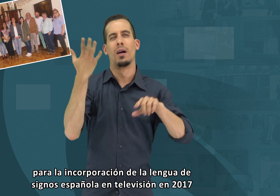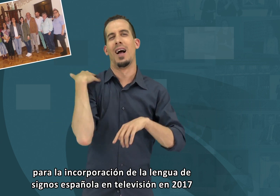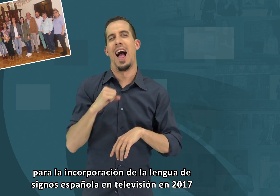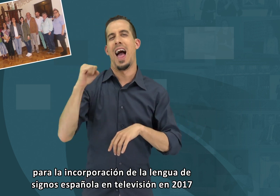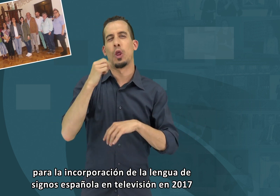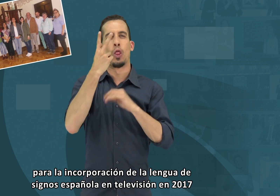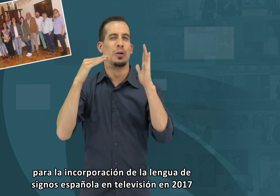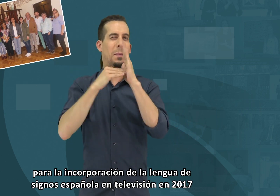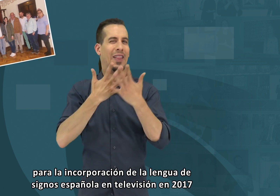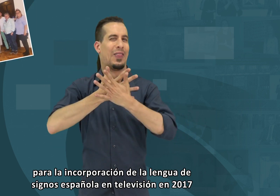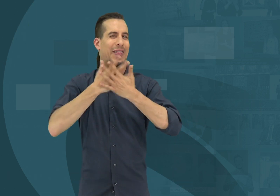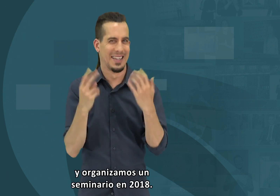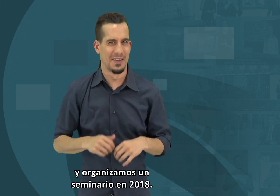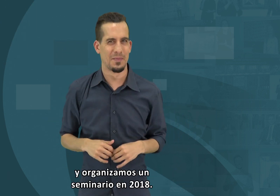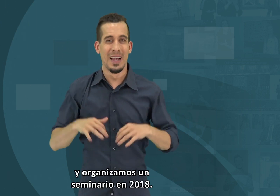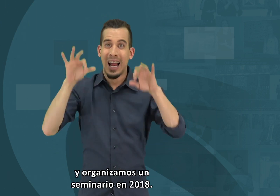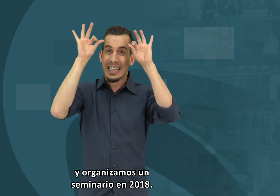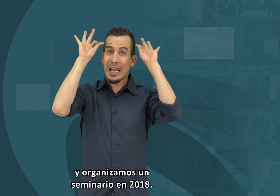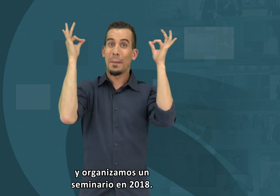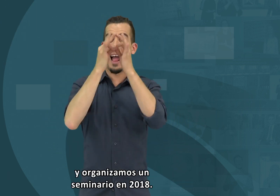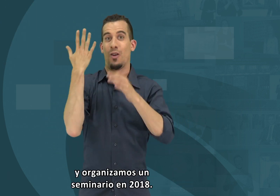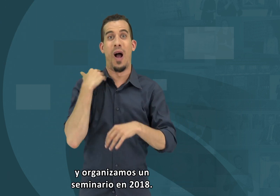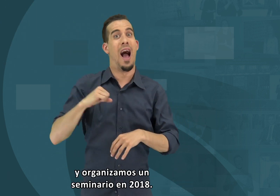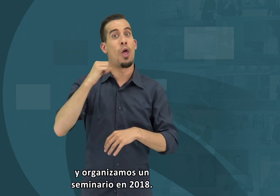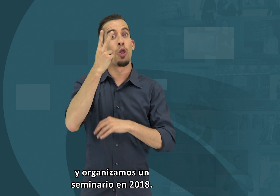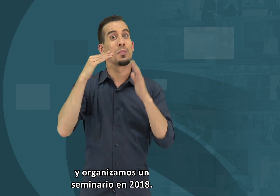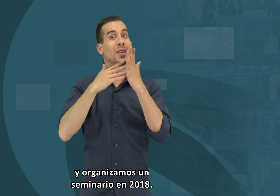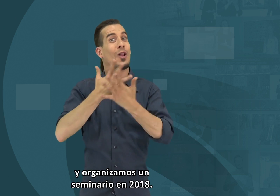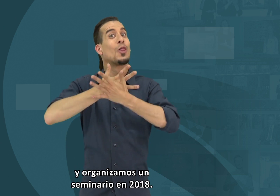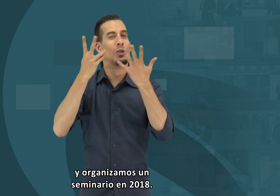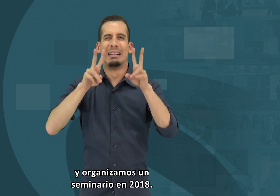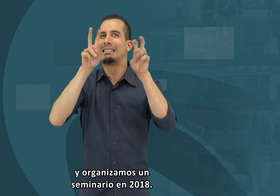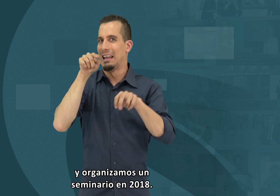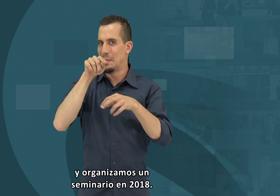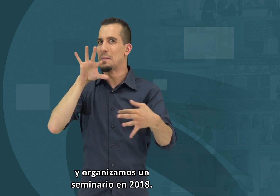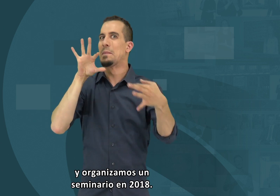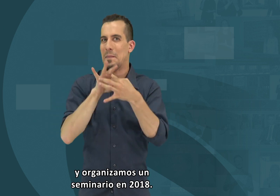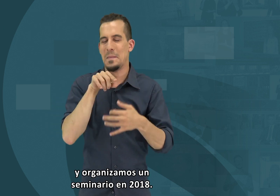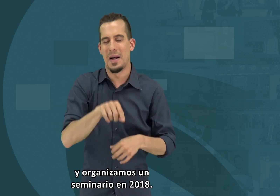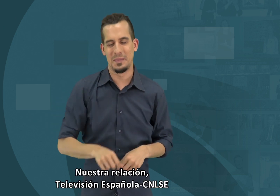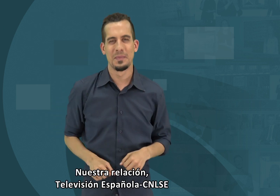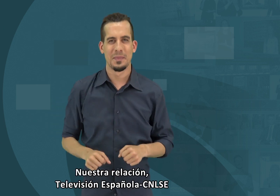en 2017 y organizamos un seminario en 2018.